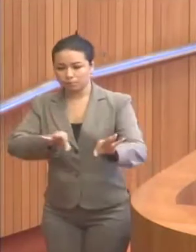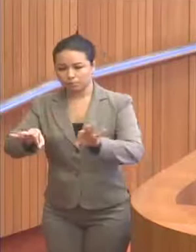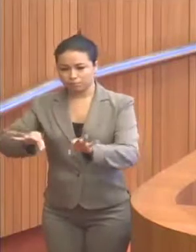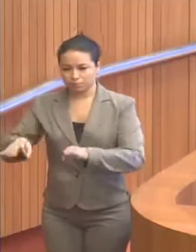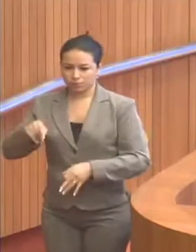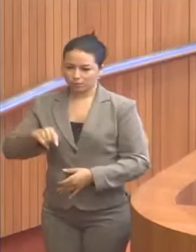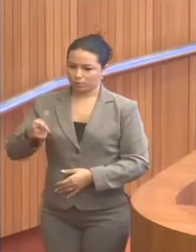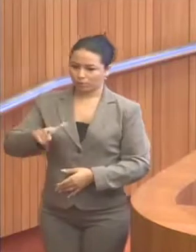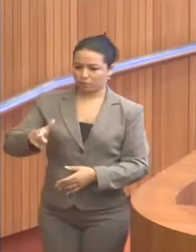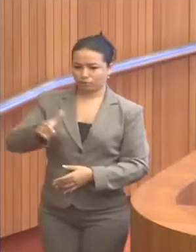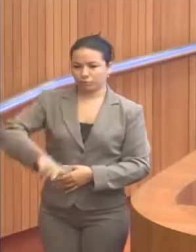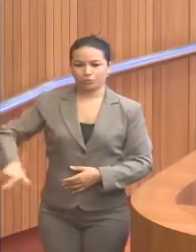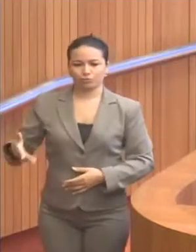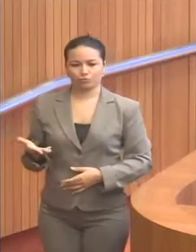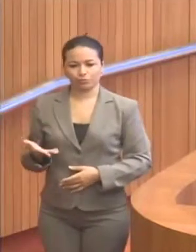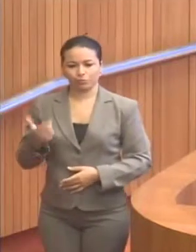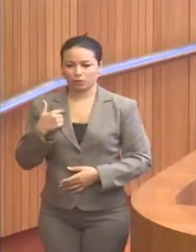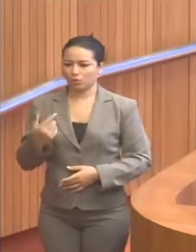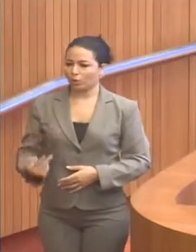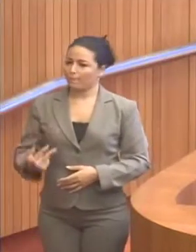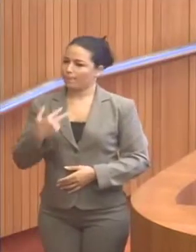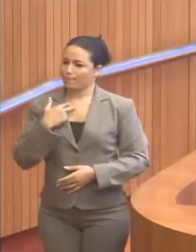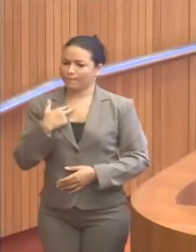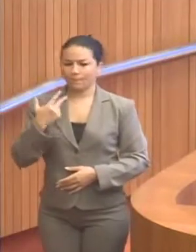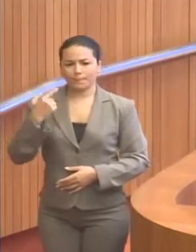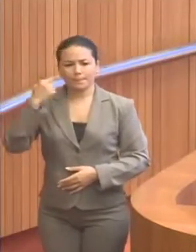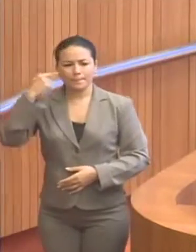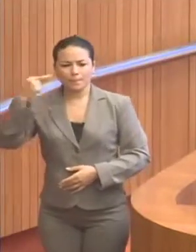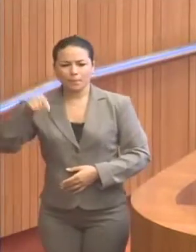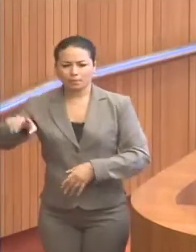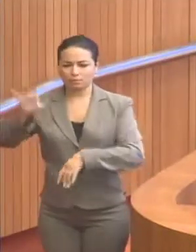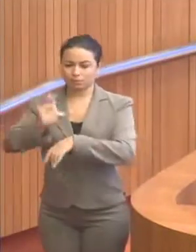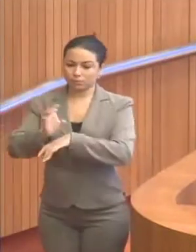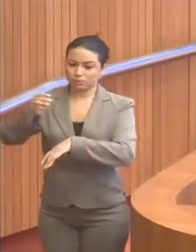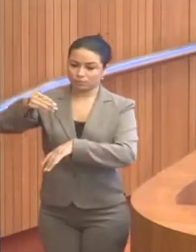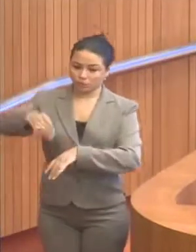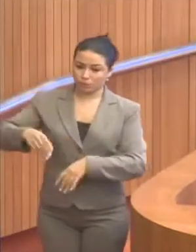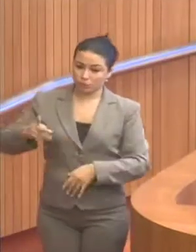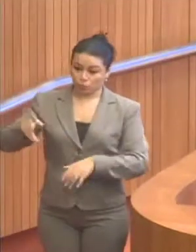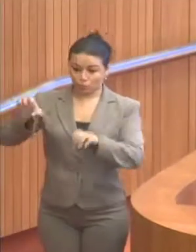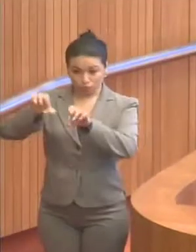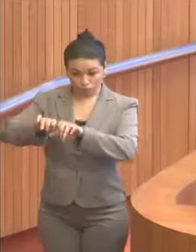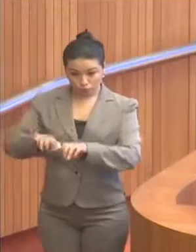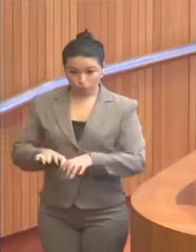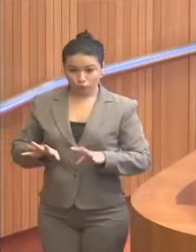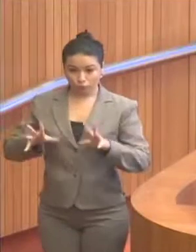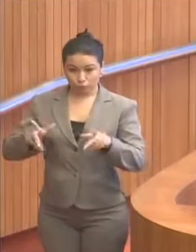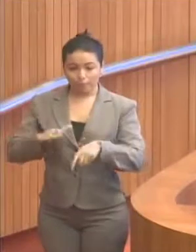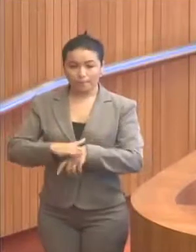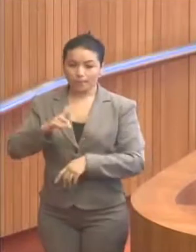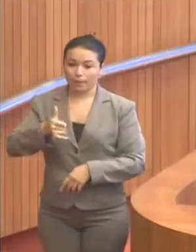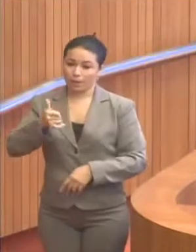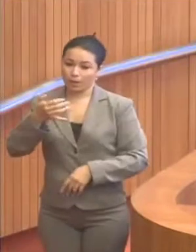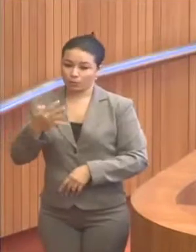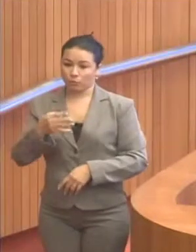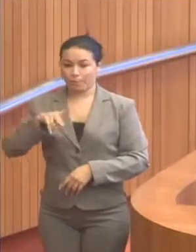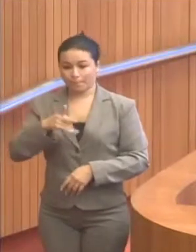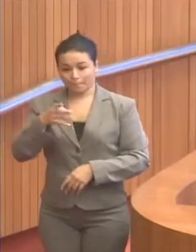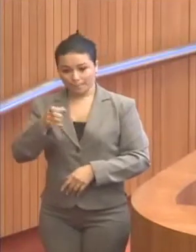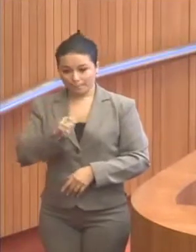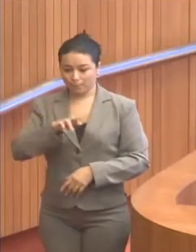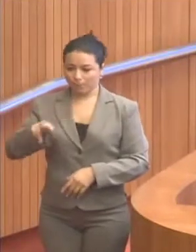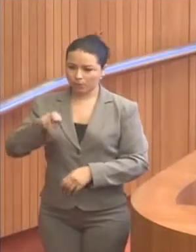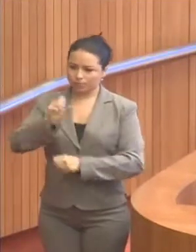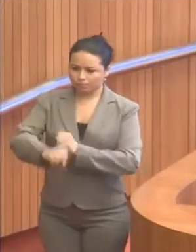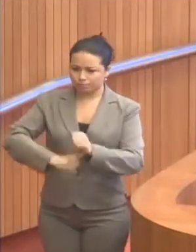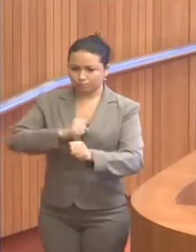para que isso não se repita. E eu não posso imaginar que o Estado do Maranhão, com a sua estrutura, com mais de 14 bilhões de reais por